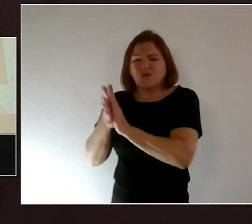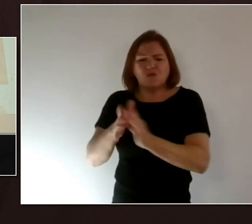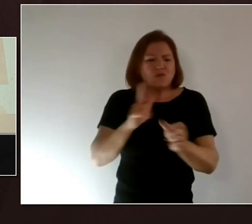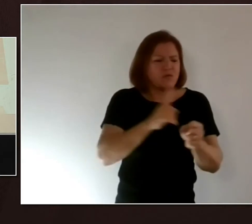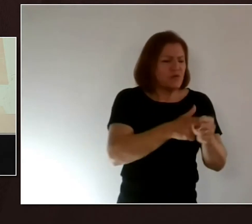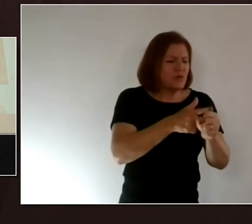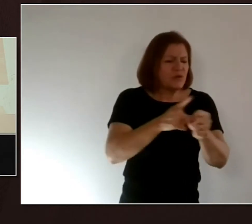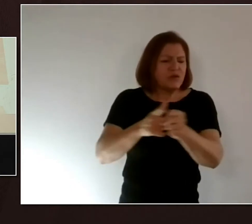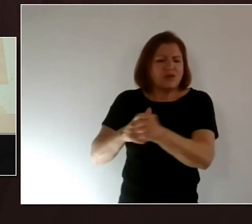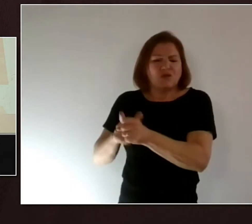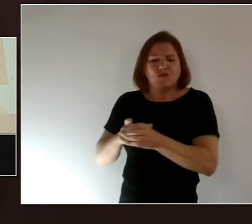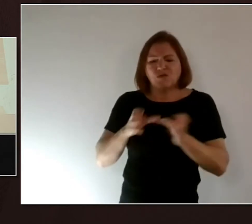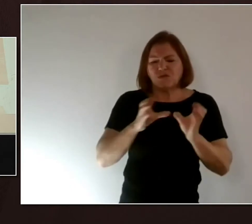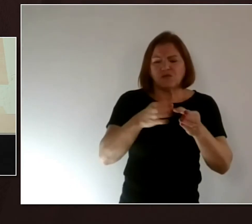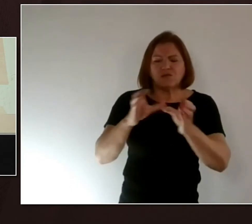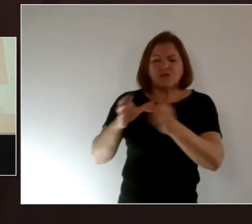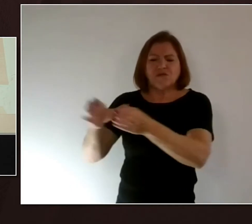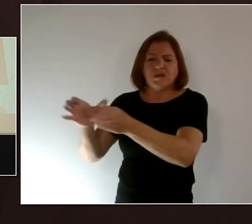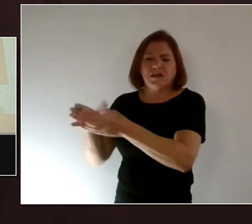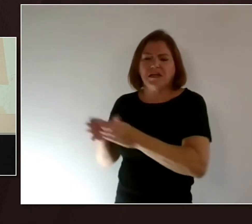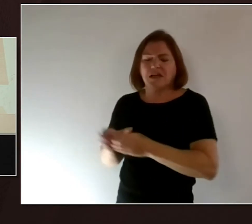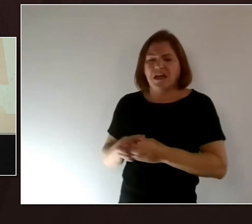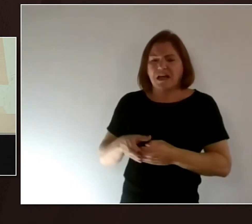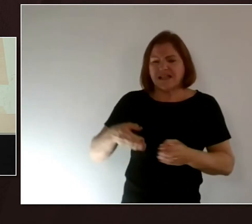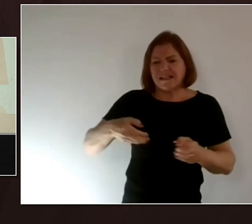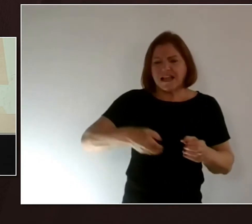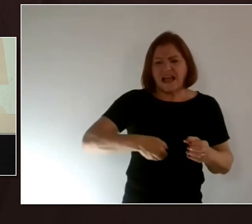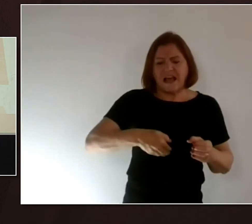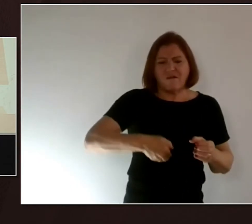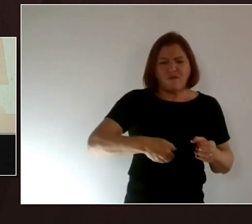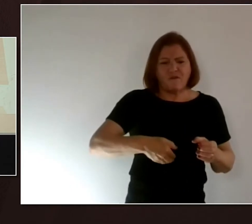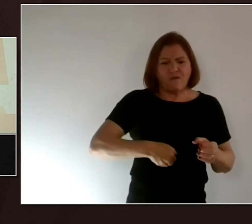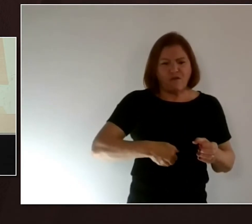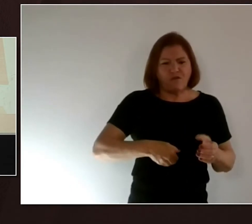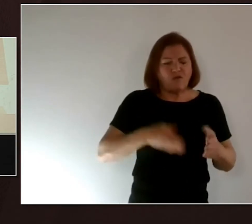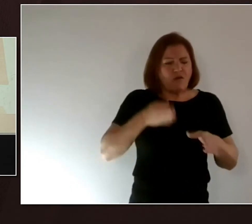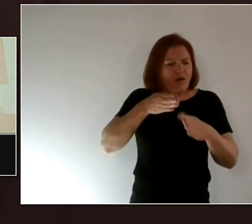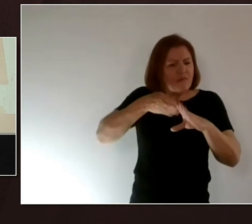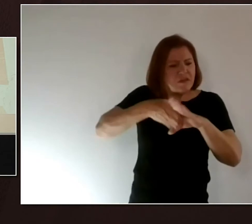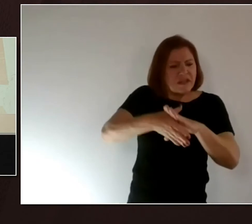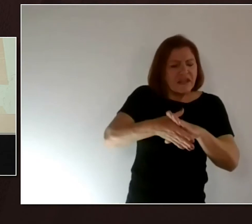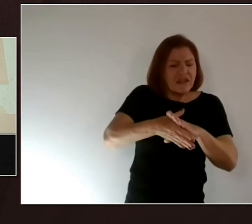asiáticas. A fome introduziu a pestilência, pústulas,